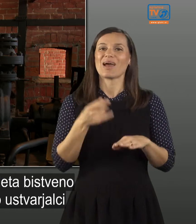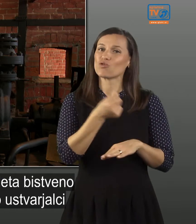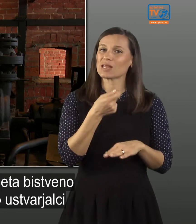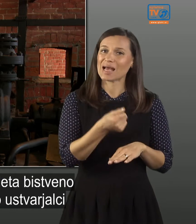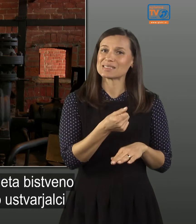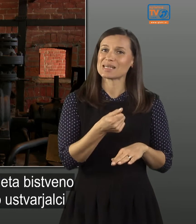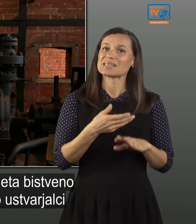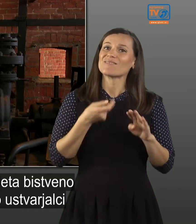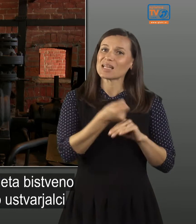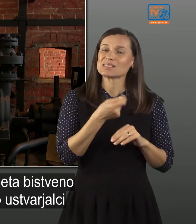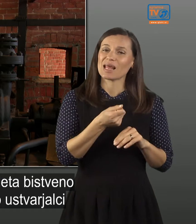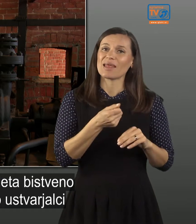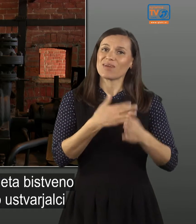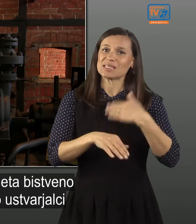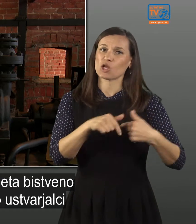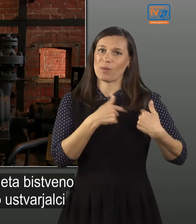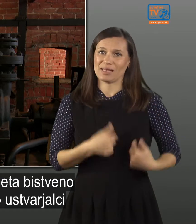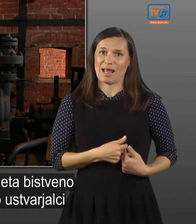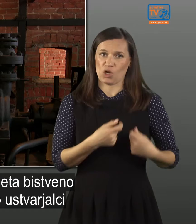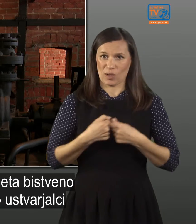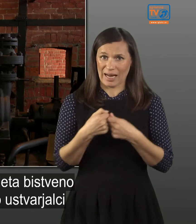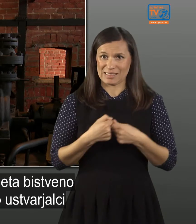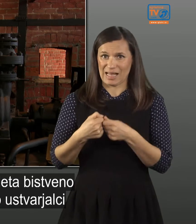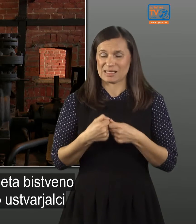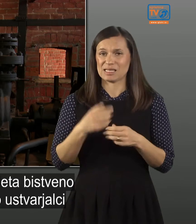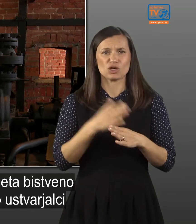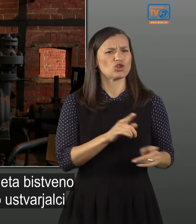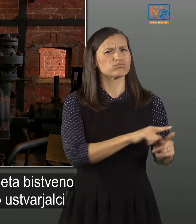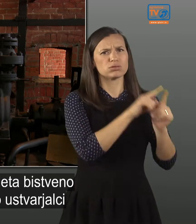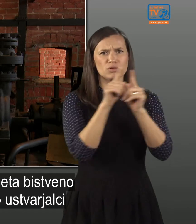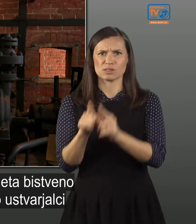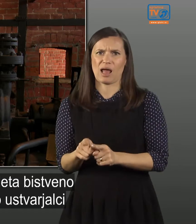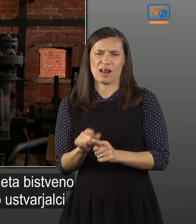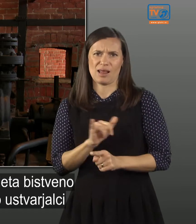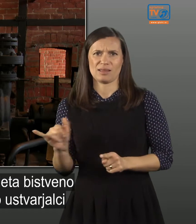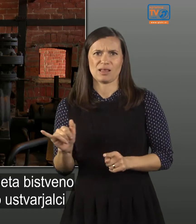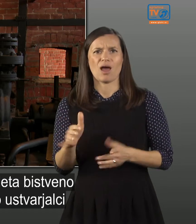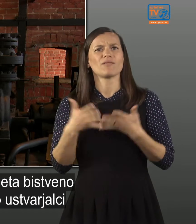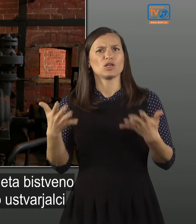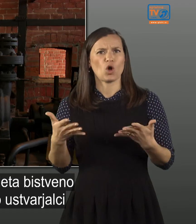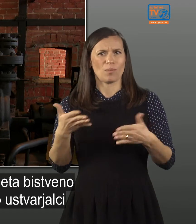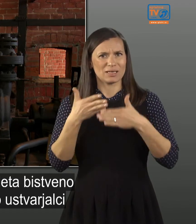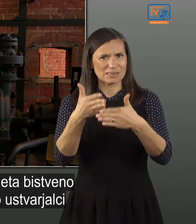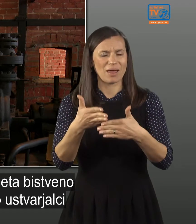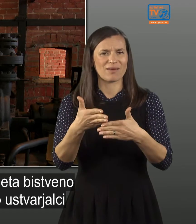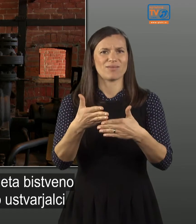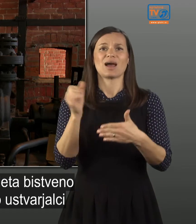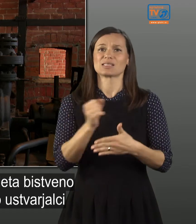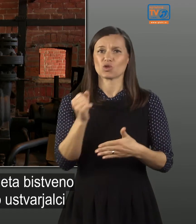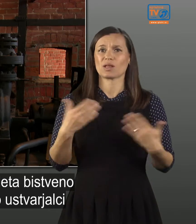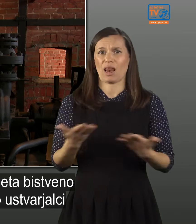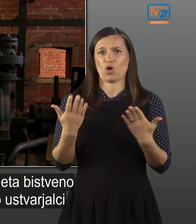na Fundacijo za financiranje invalidskih in humanitarnih organizacij, ki že vsa leta bistveno prispeva za to,